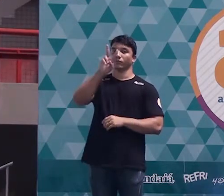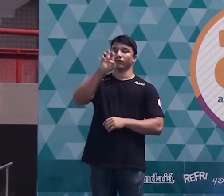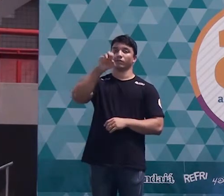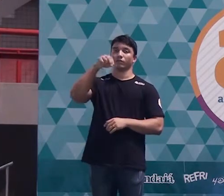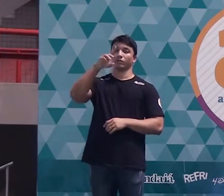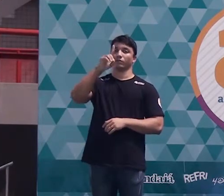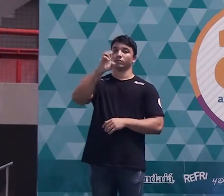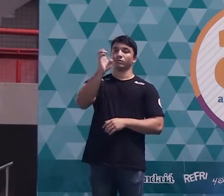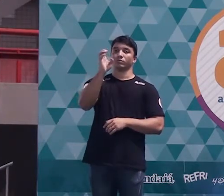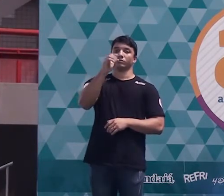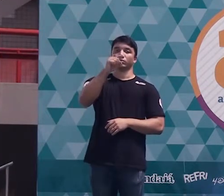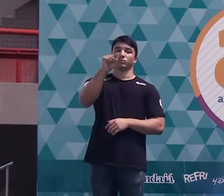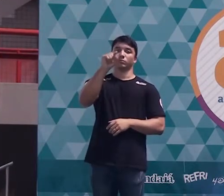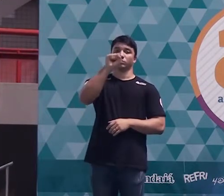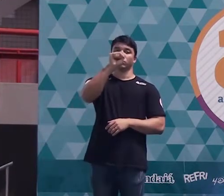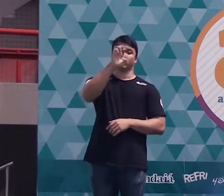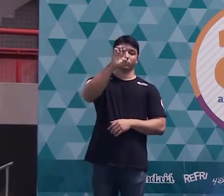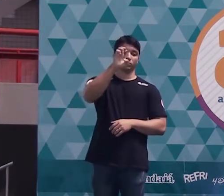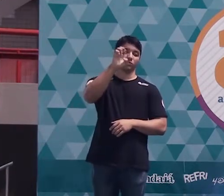Vende-se